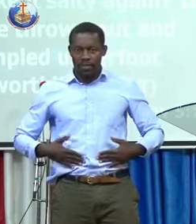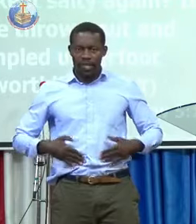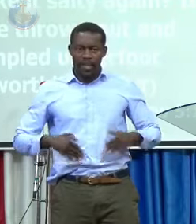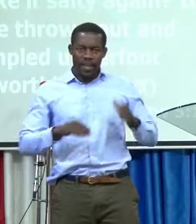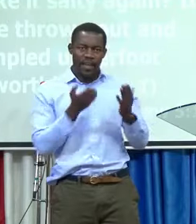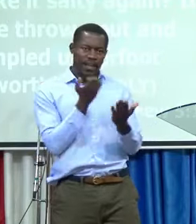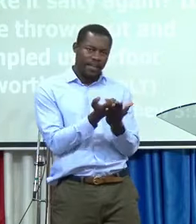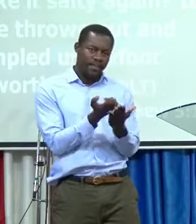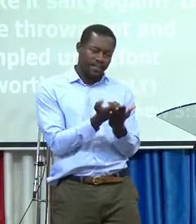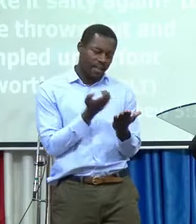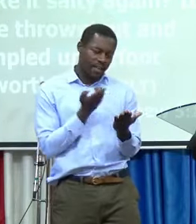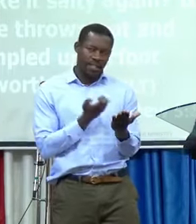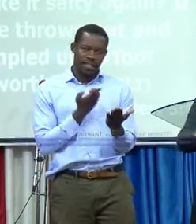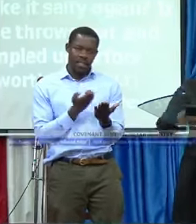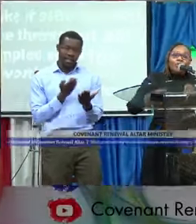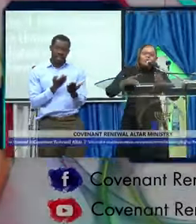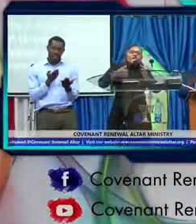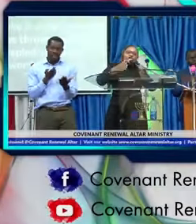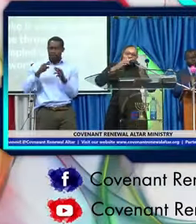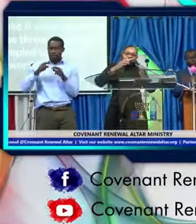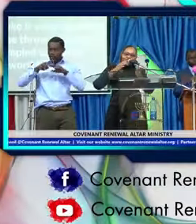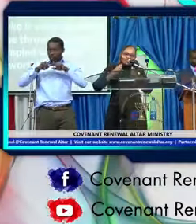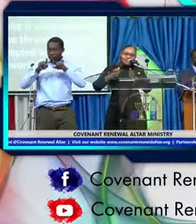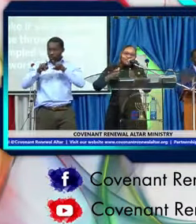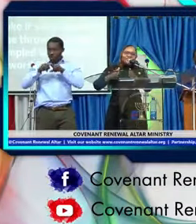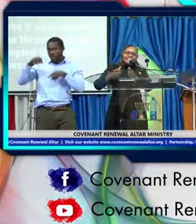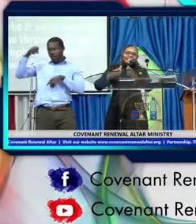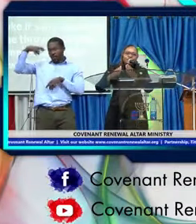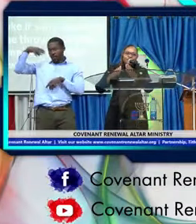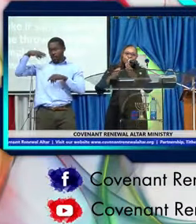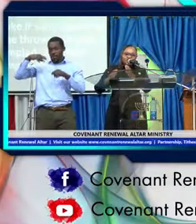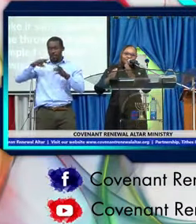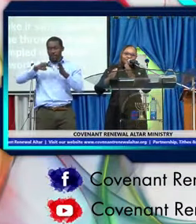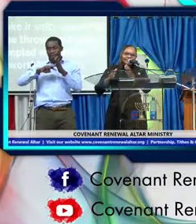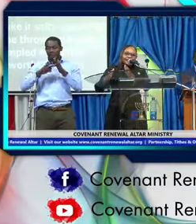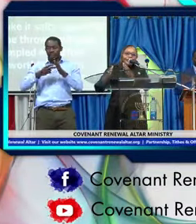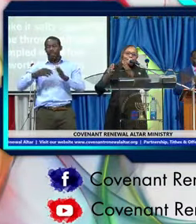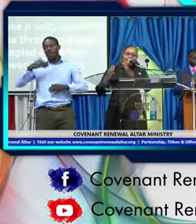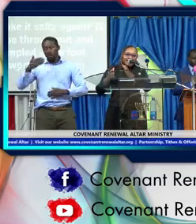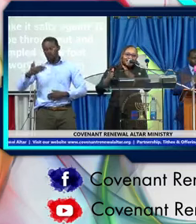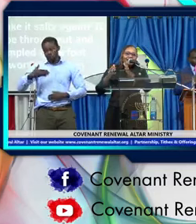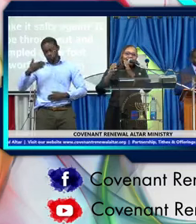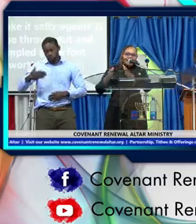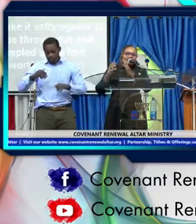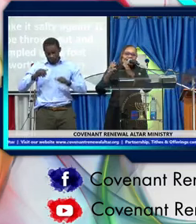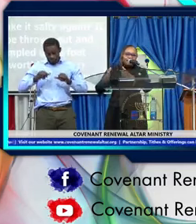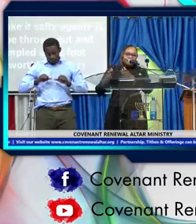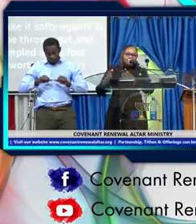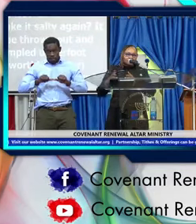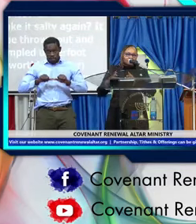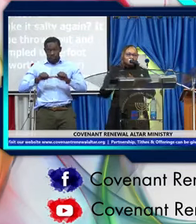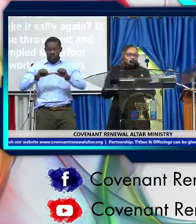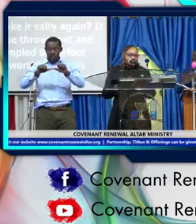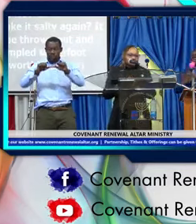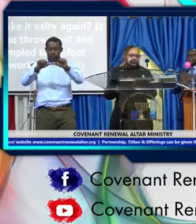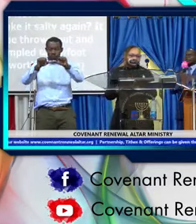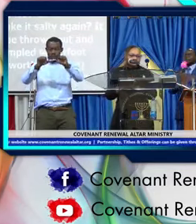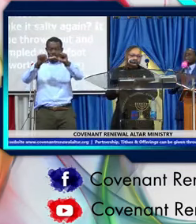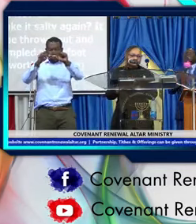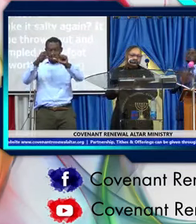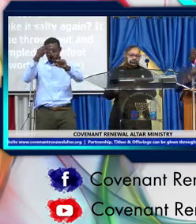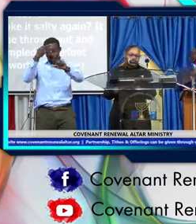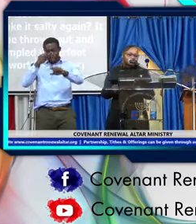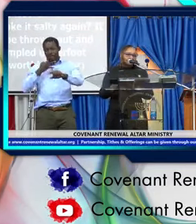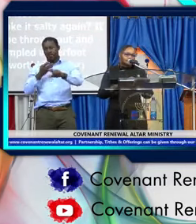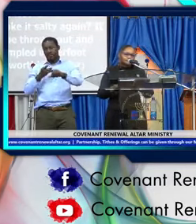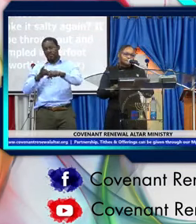mwili wa kuwa chumvi na kuwa nuru, we will consistently and constantly mirror that image. Tutaendelea pasipo